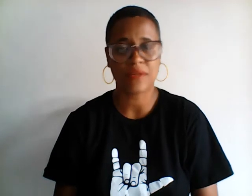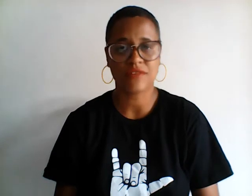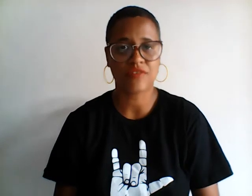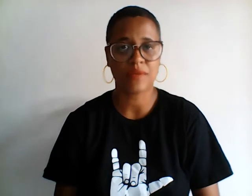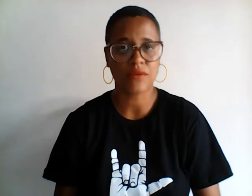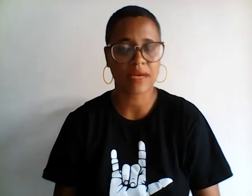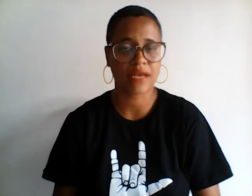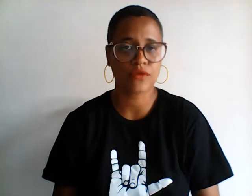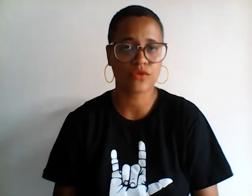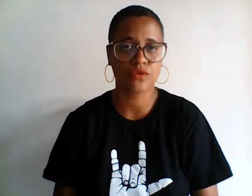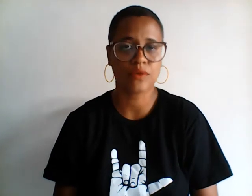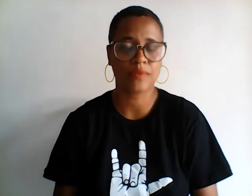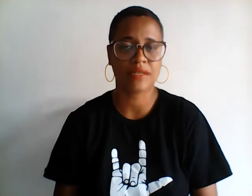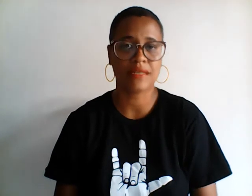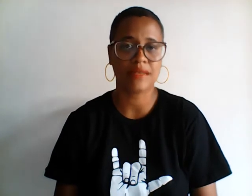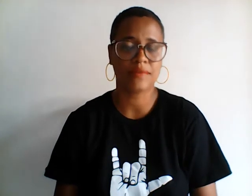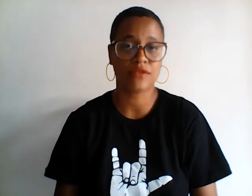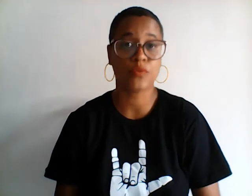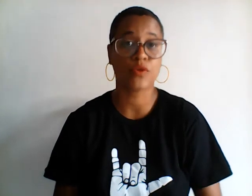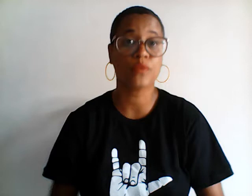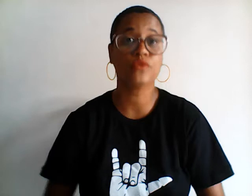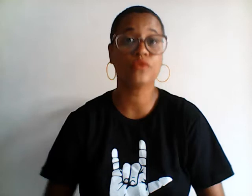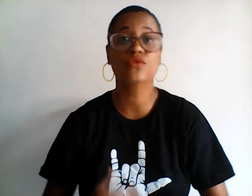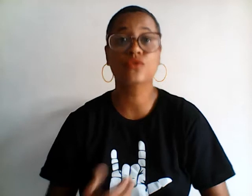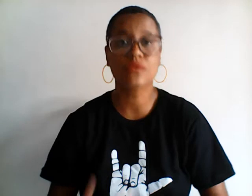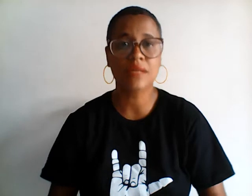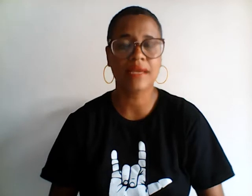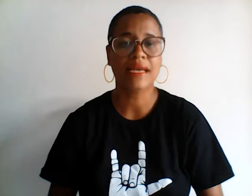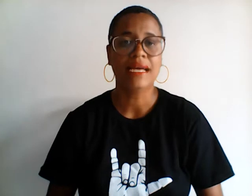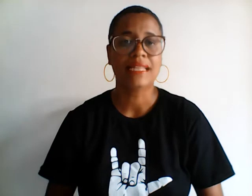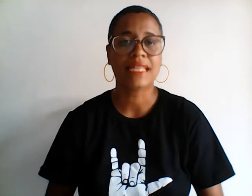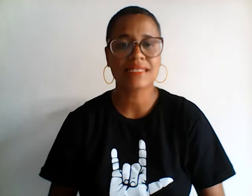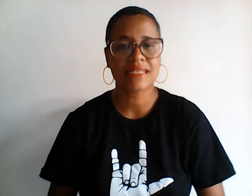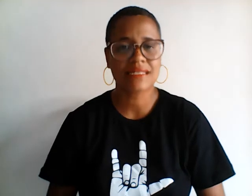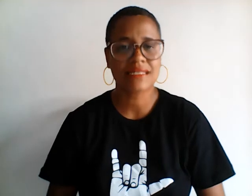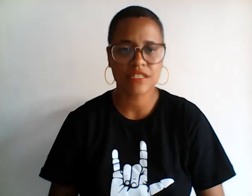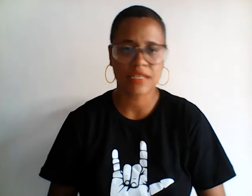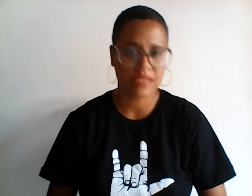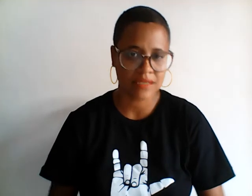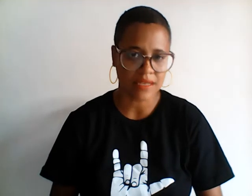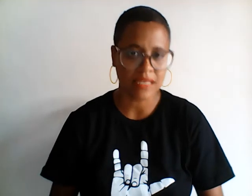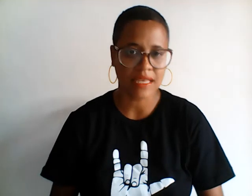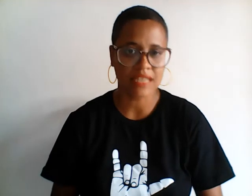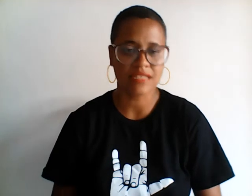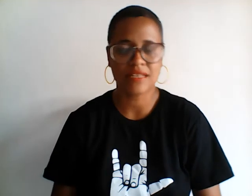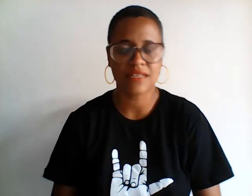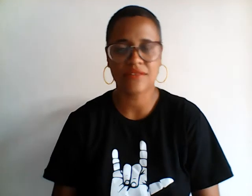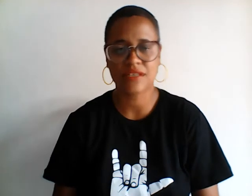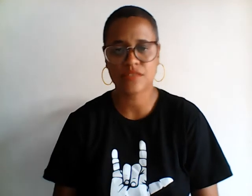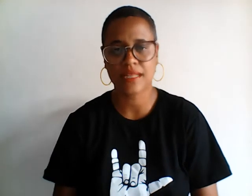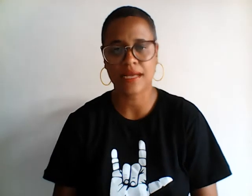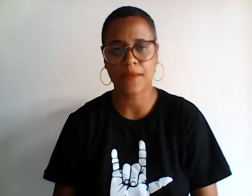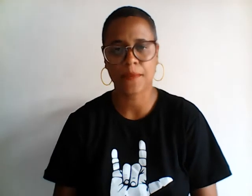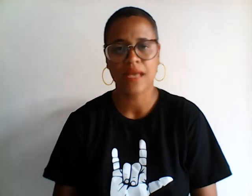A família não quer que o surdo aprenda Libras, ou o próprio surdo também tem essa resistência e que a gente deve respeitar.